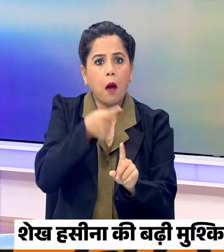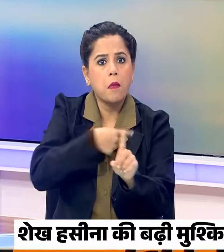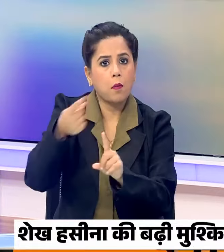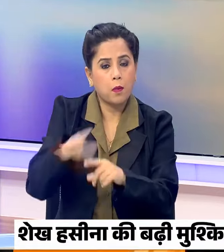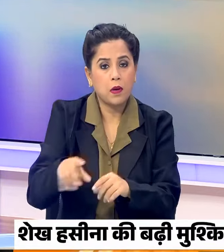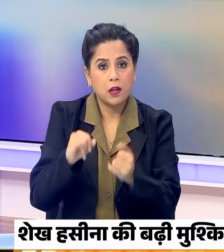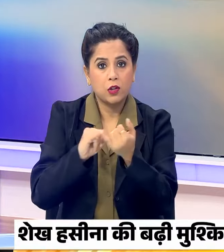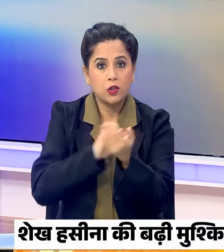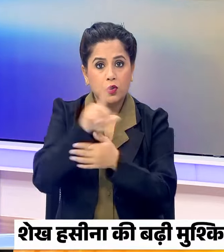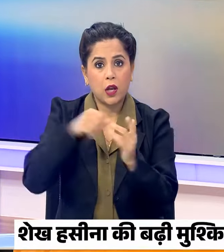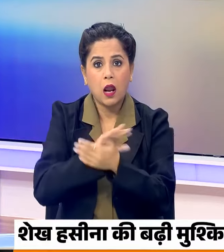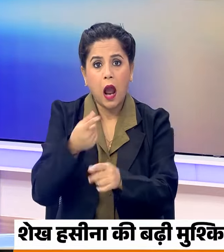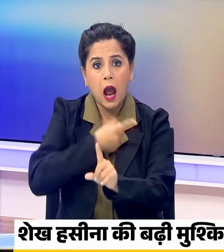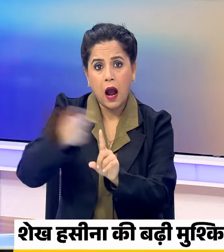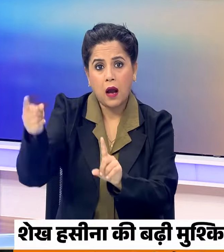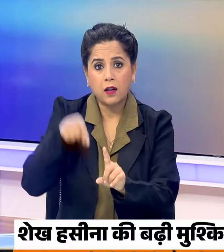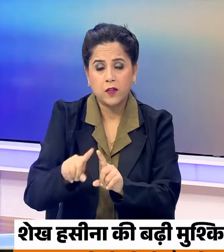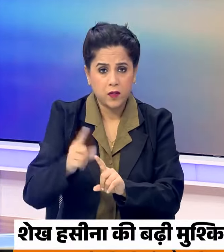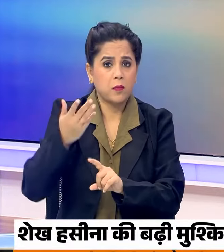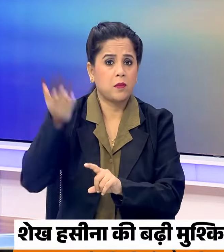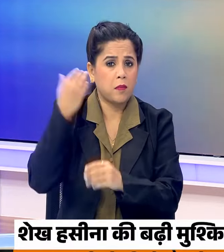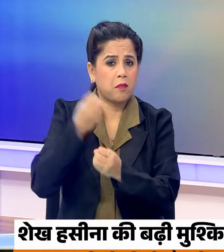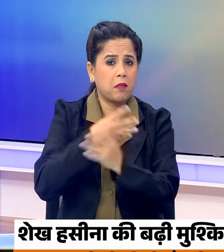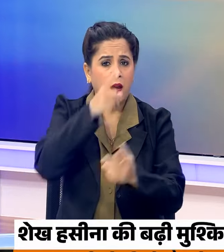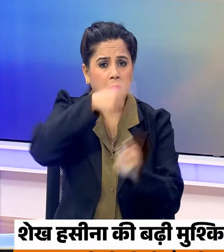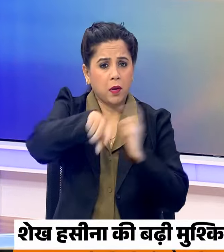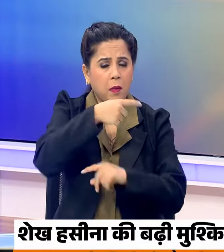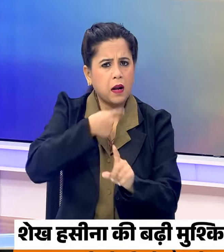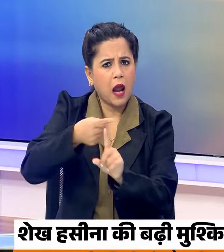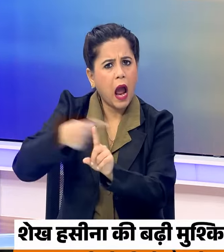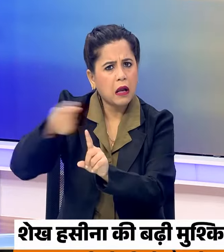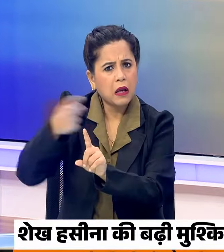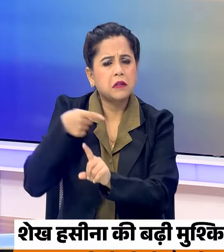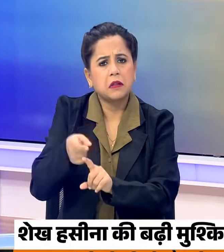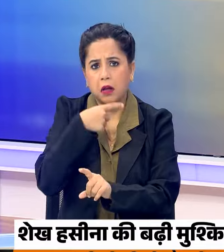शेख हसीना के खिलाफ पहले भी कई मामले हैं